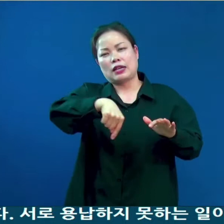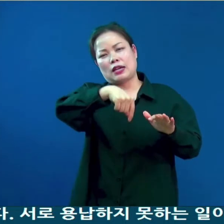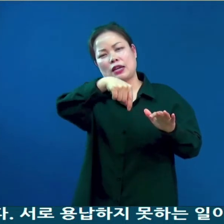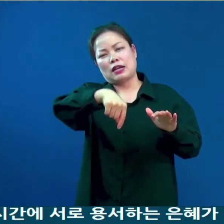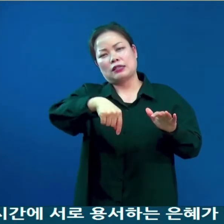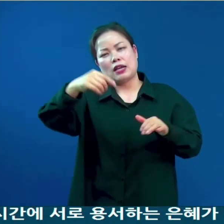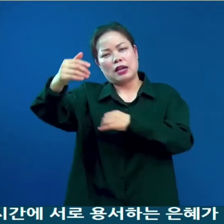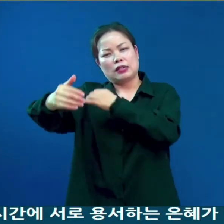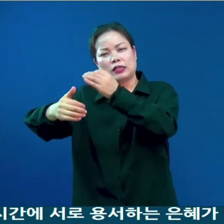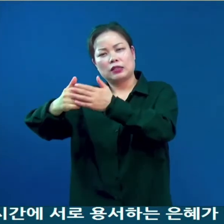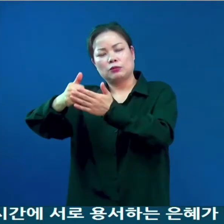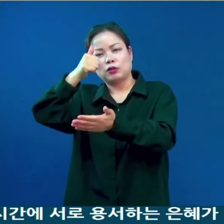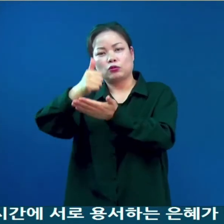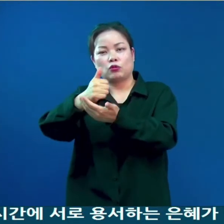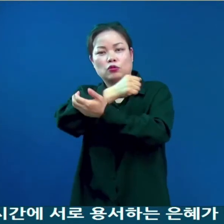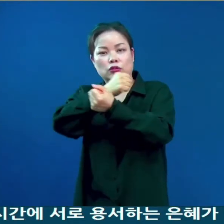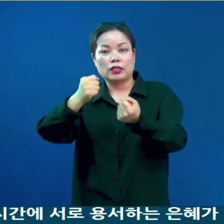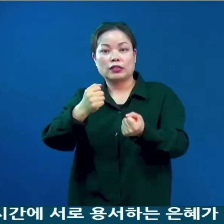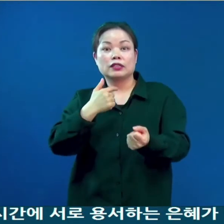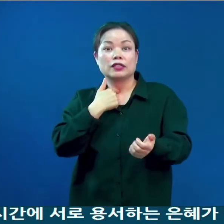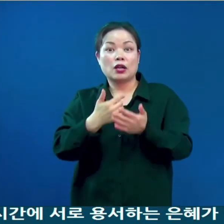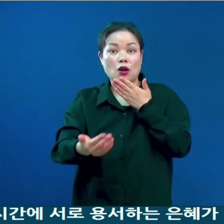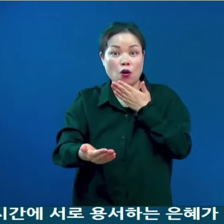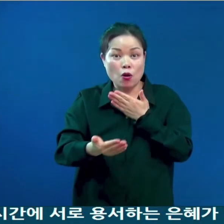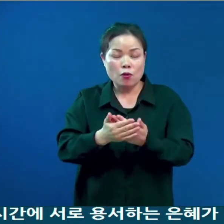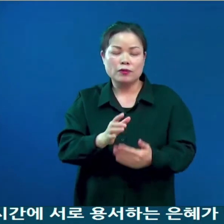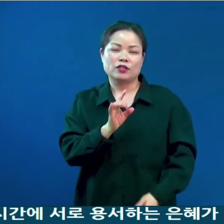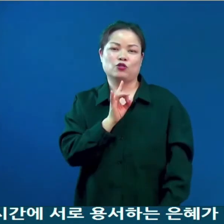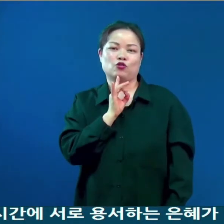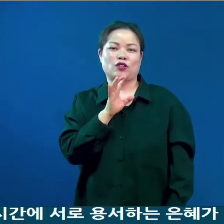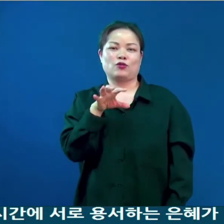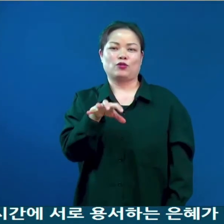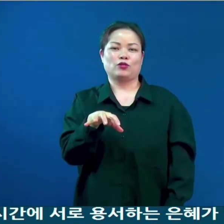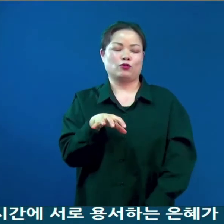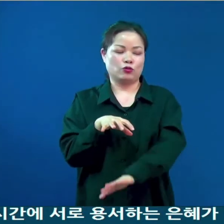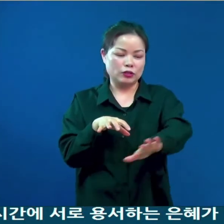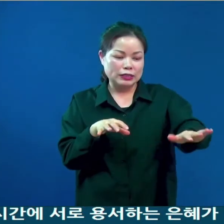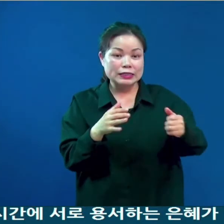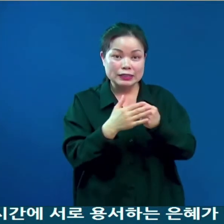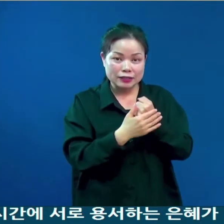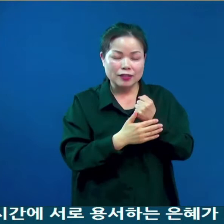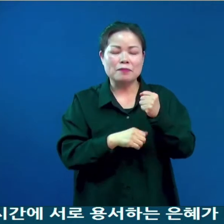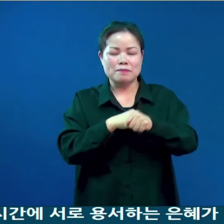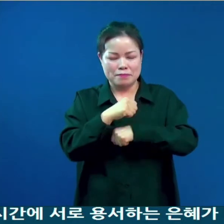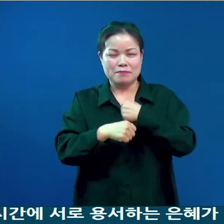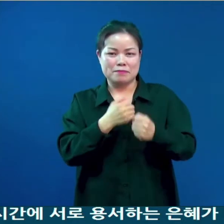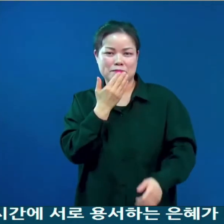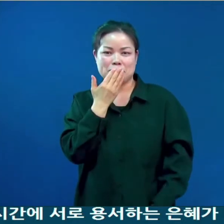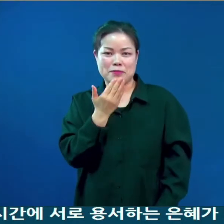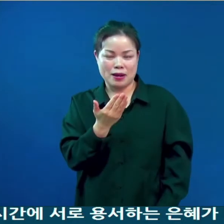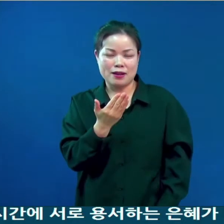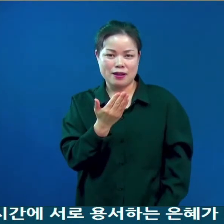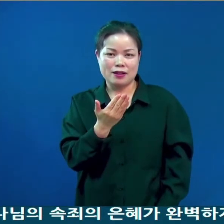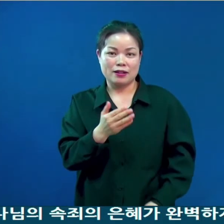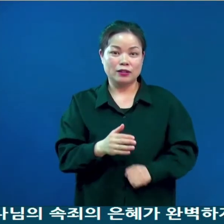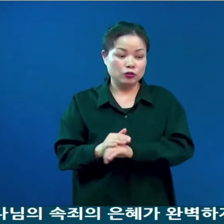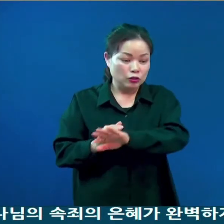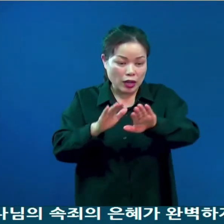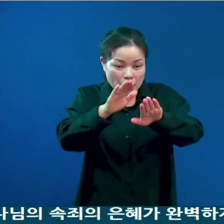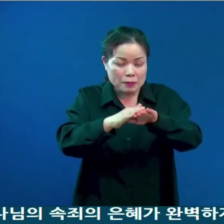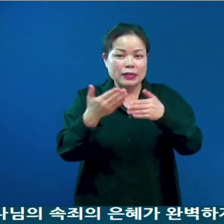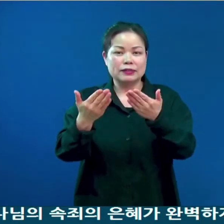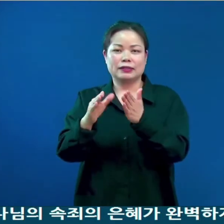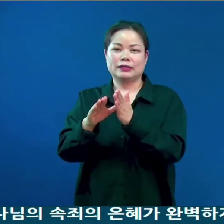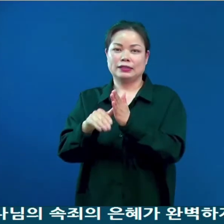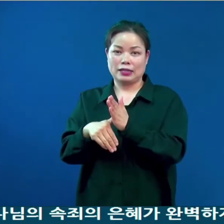안에서 하나님의 속죄를 맛볼 수 있는 유일한 곳이기 때문에 우리가 이 은혜를 마음껏 누려야 됩니다. 그래서 우리가 예배를